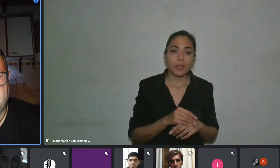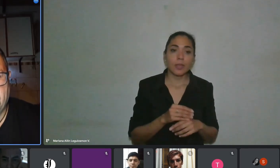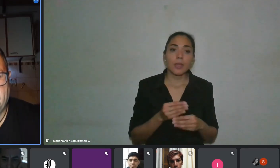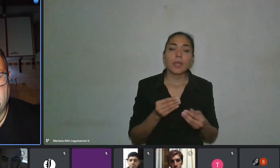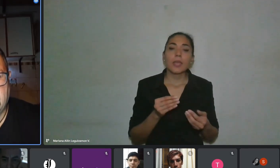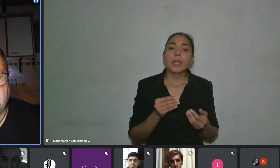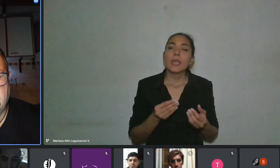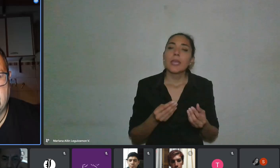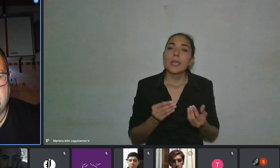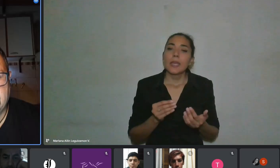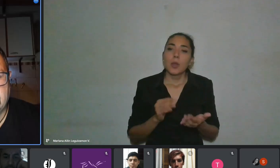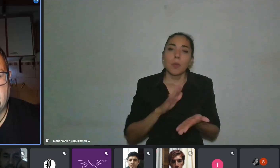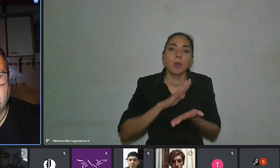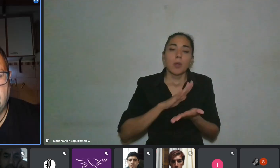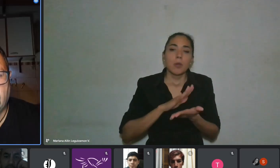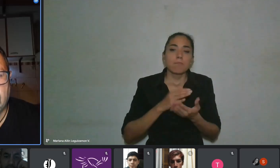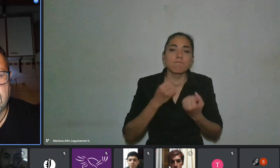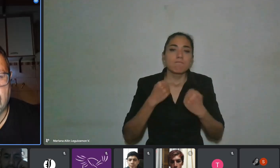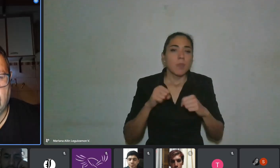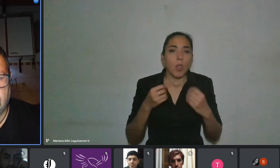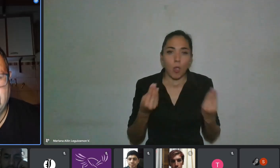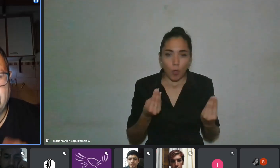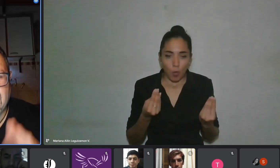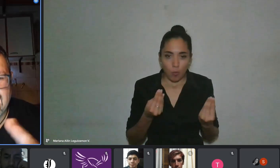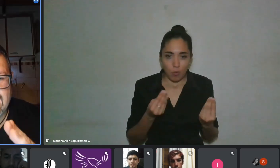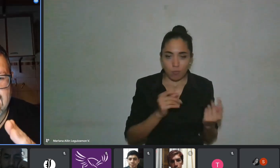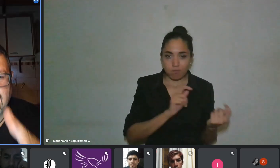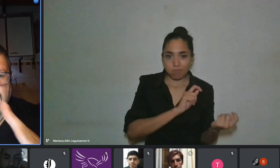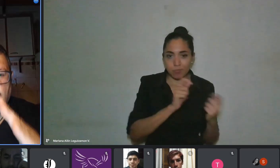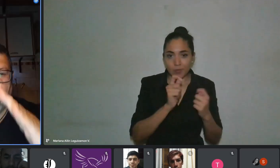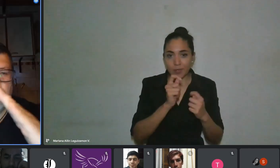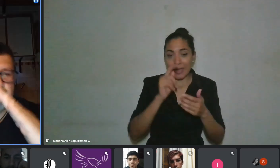plasma en una constitución.